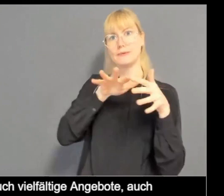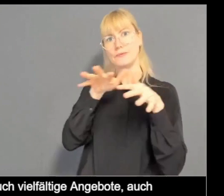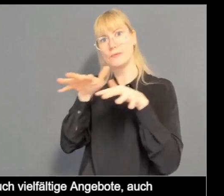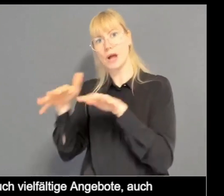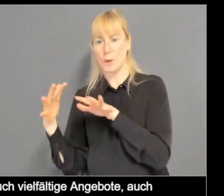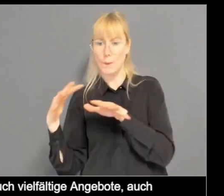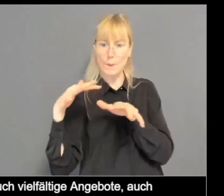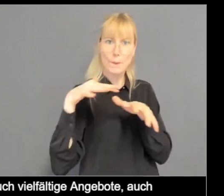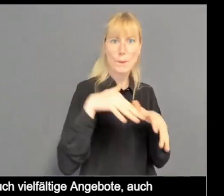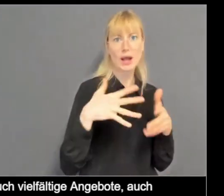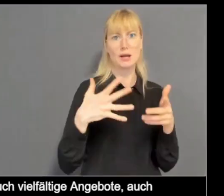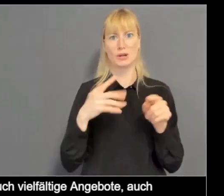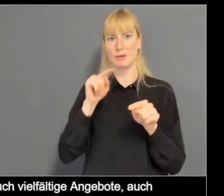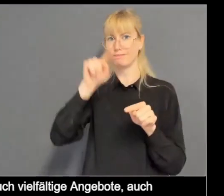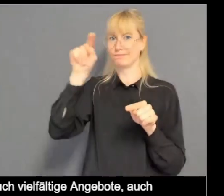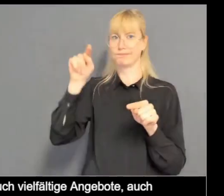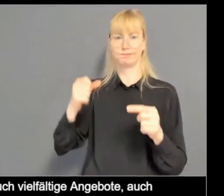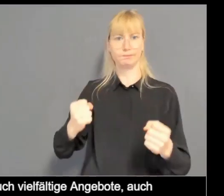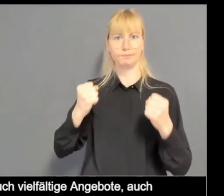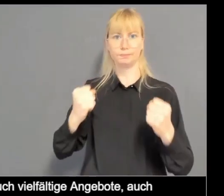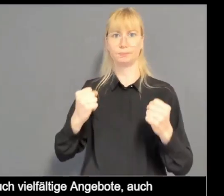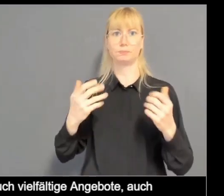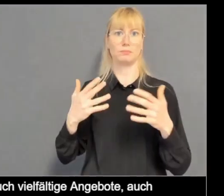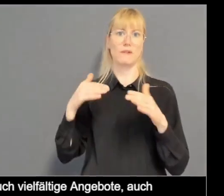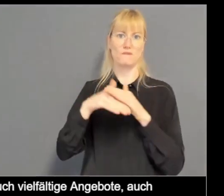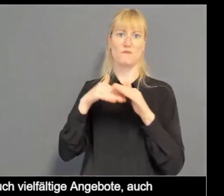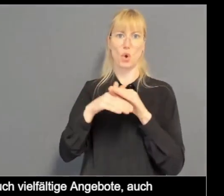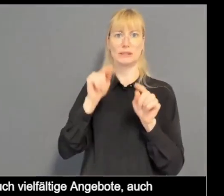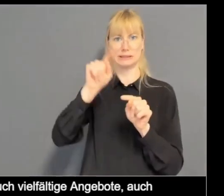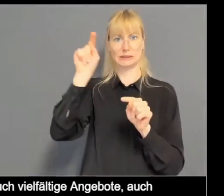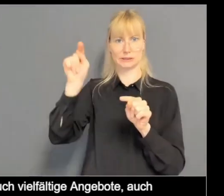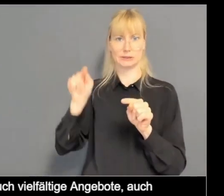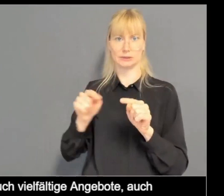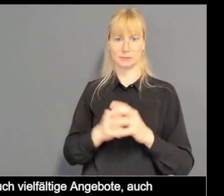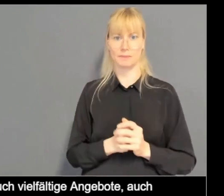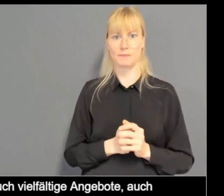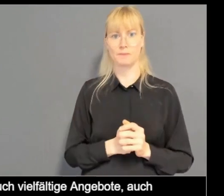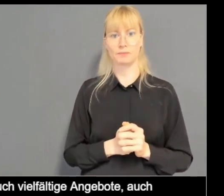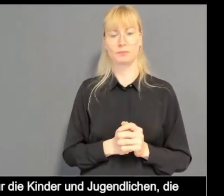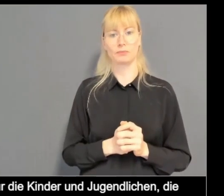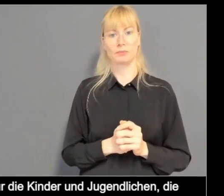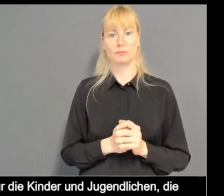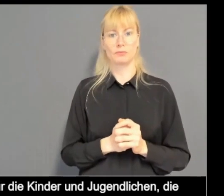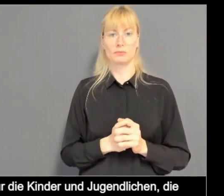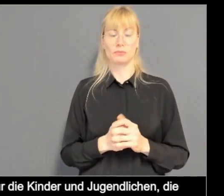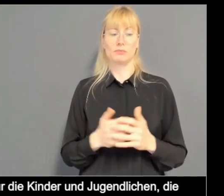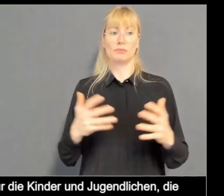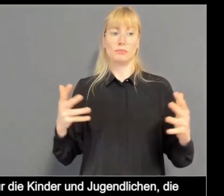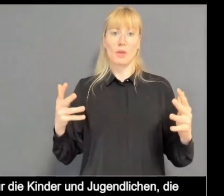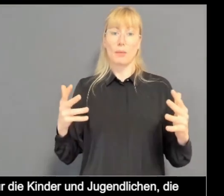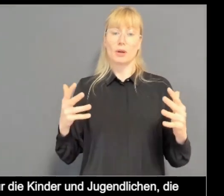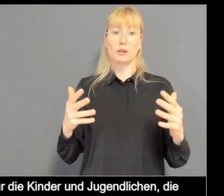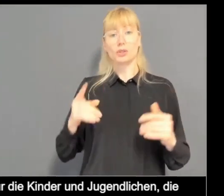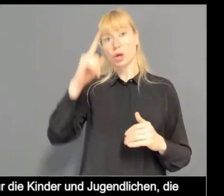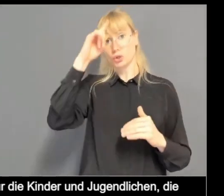wird es auch da wahrscheinlich mehr von diesen pädagogischen Willkommensgruppen geben. Es ist aber eine